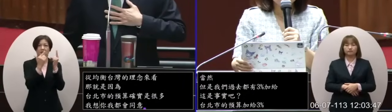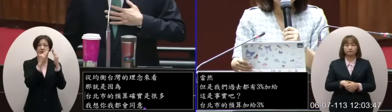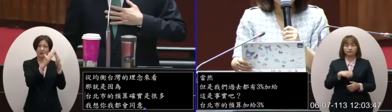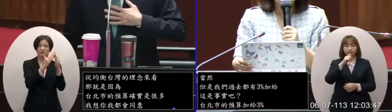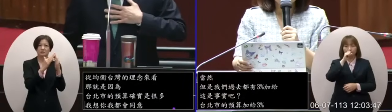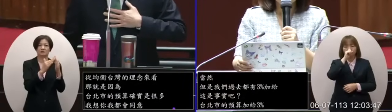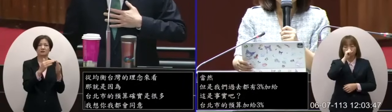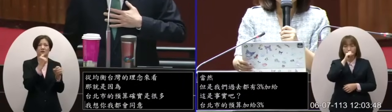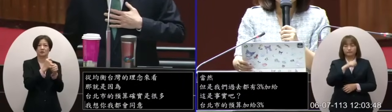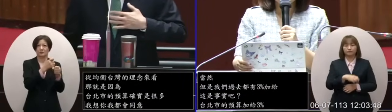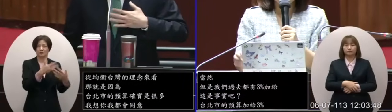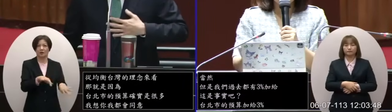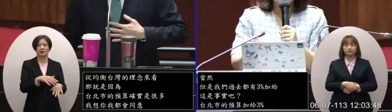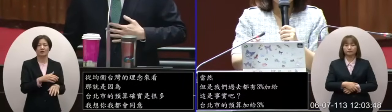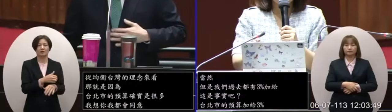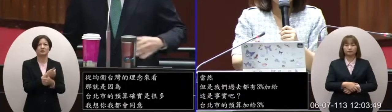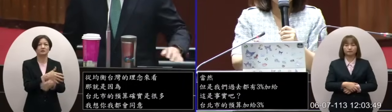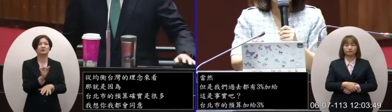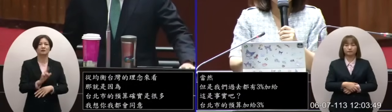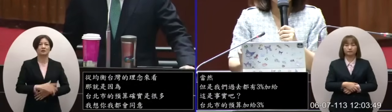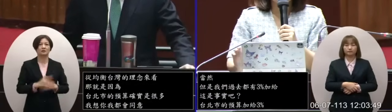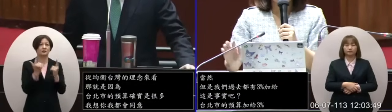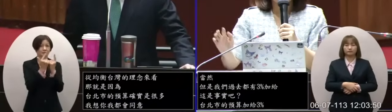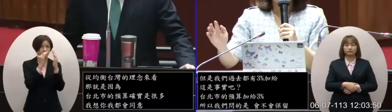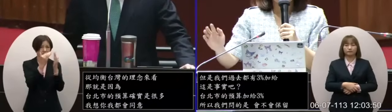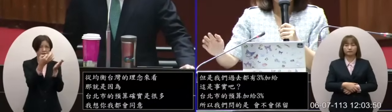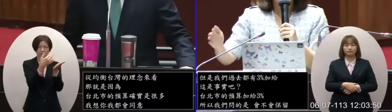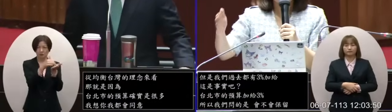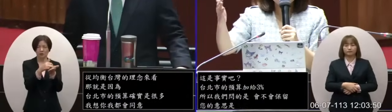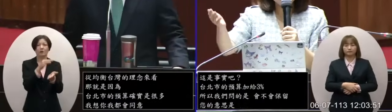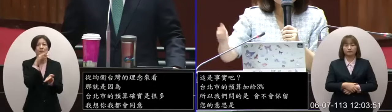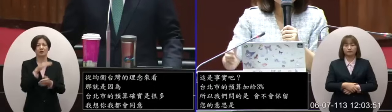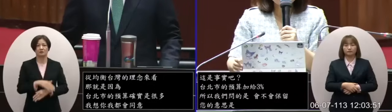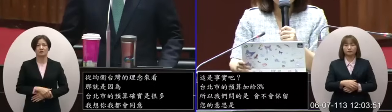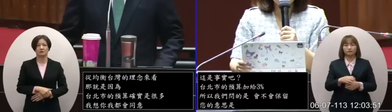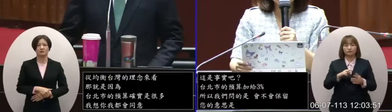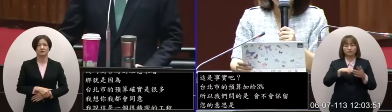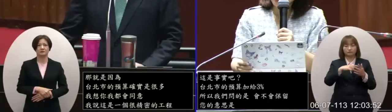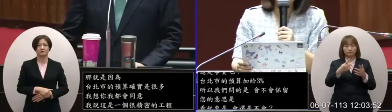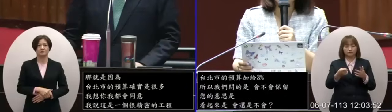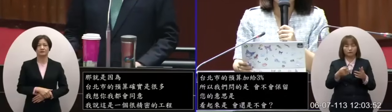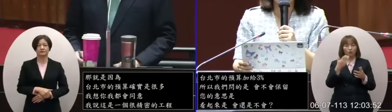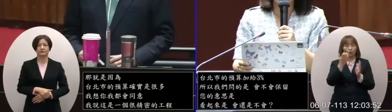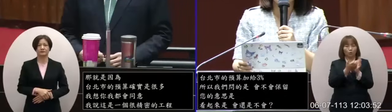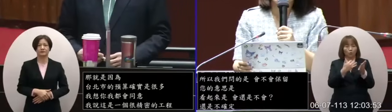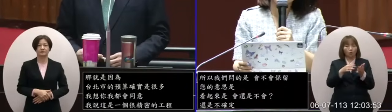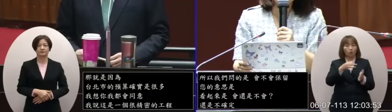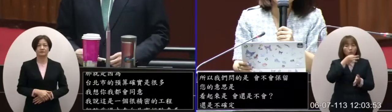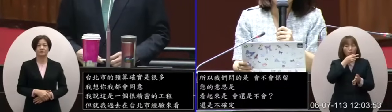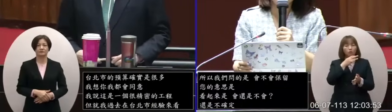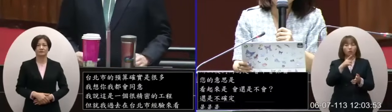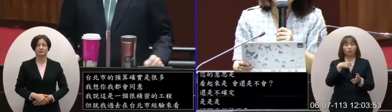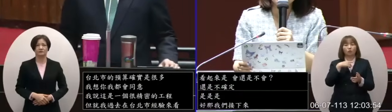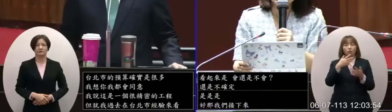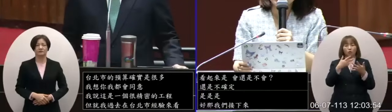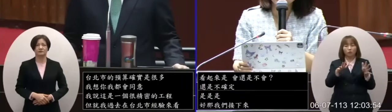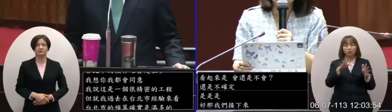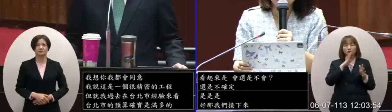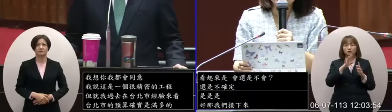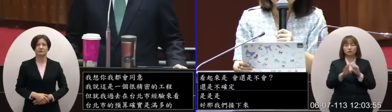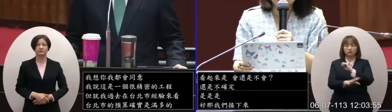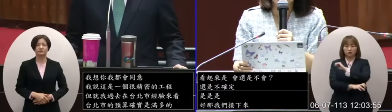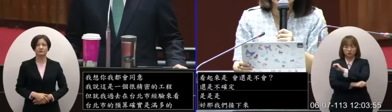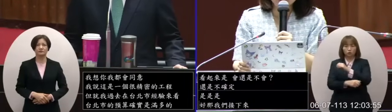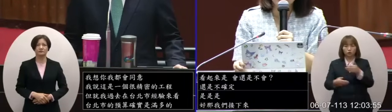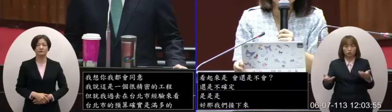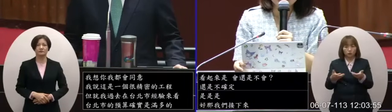的。这个经验来看，台北市的预算确实是蛮多的。 好，那我们接下来哈，你说预算蛮多的，可是我也有很多